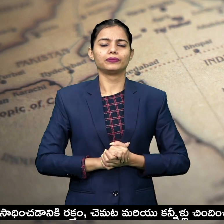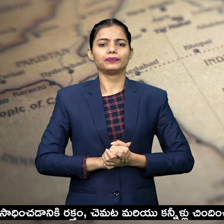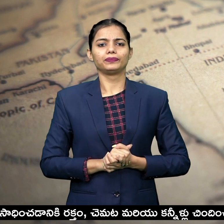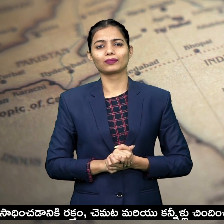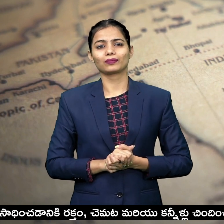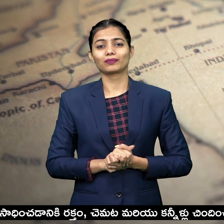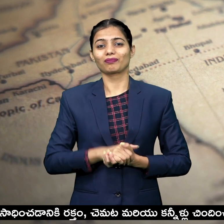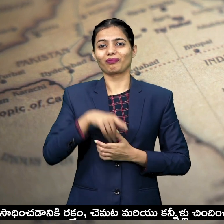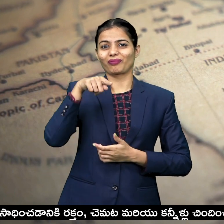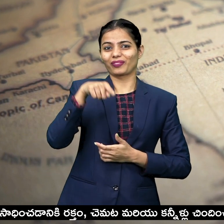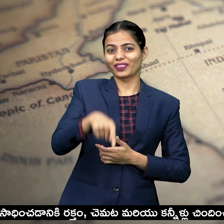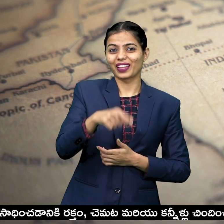రోజు జరుపుకోలేదు.